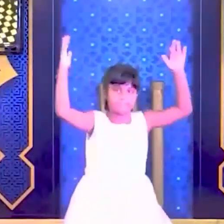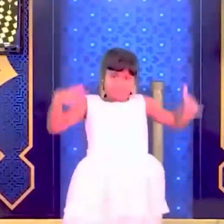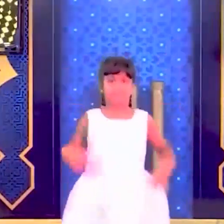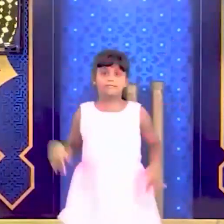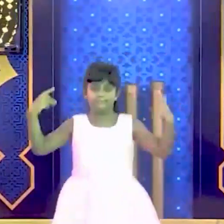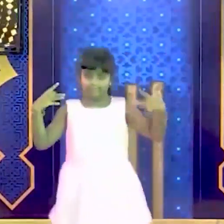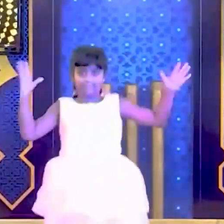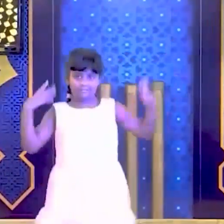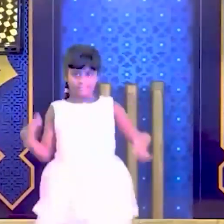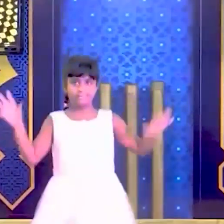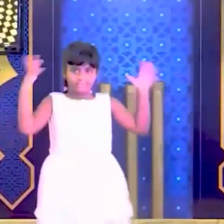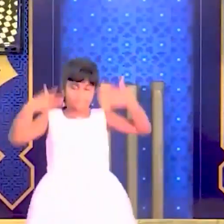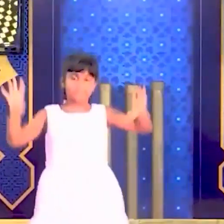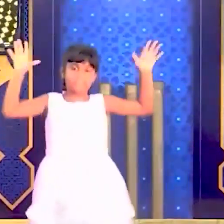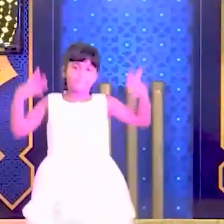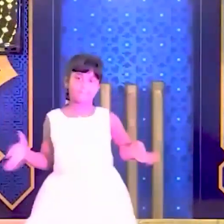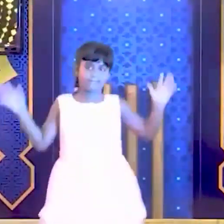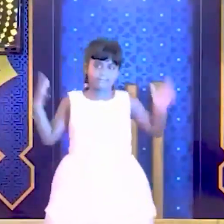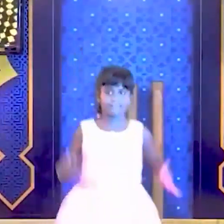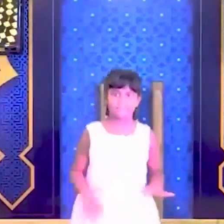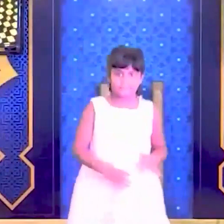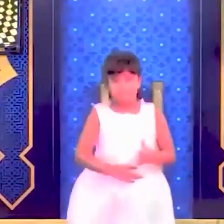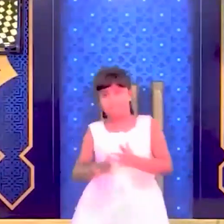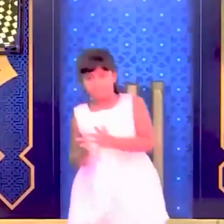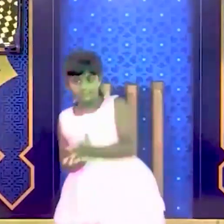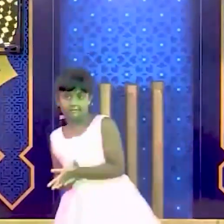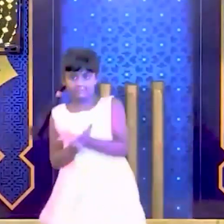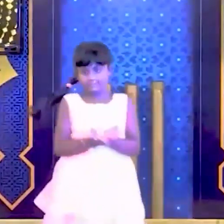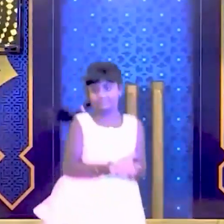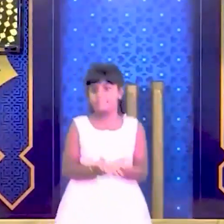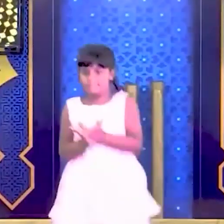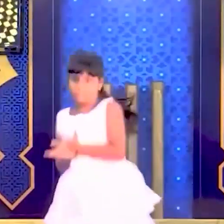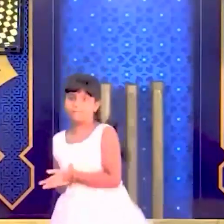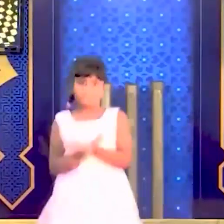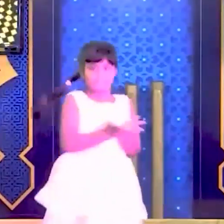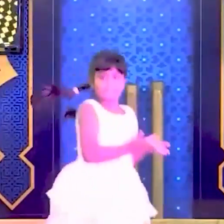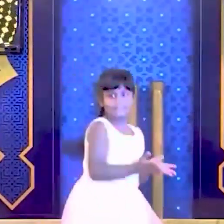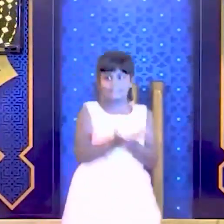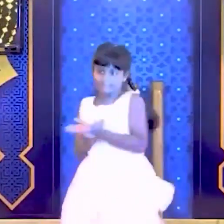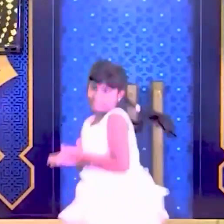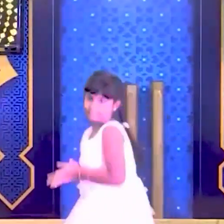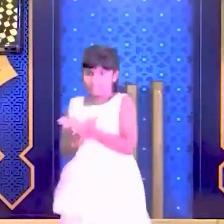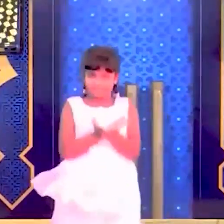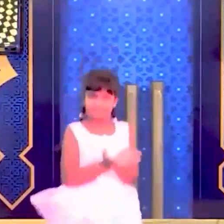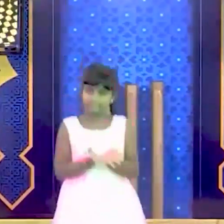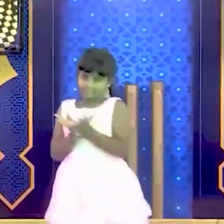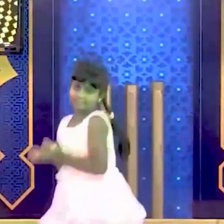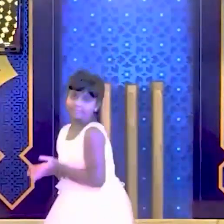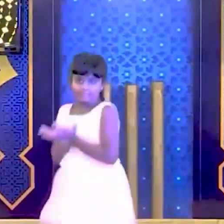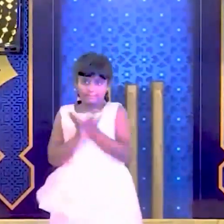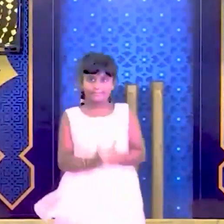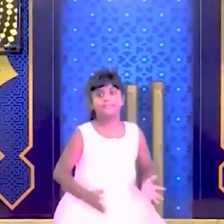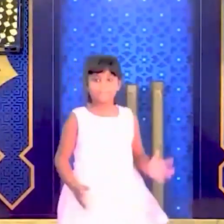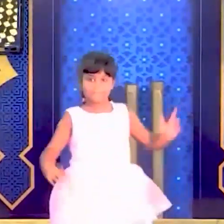स्वर्ग और पृथ्वी टल जाएंगे पर उसका वचन हमेशा रहेगा।